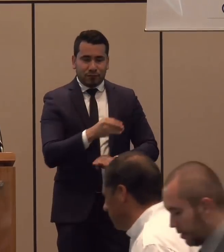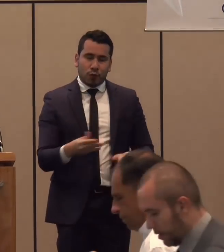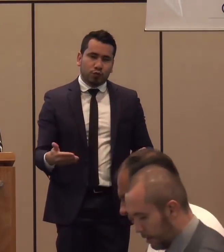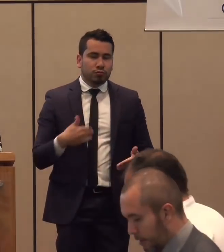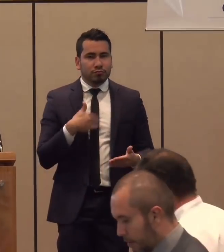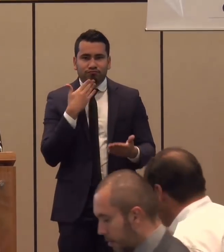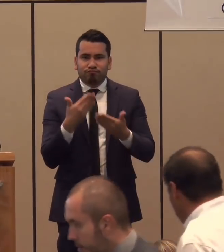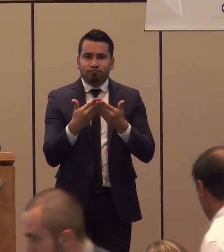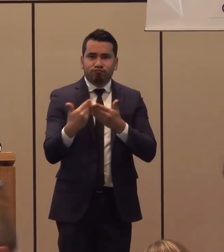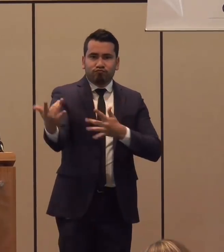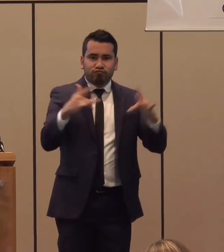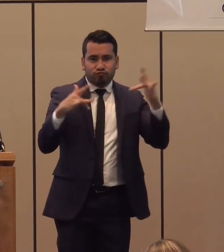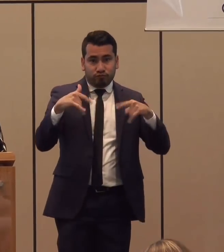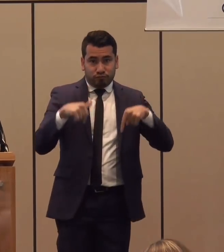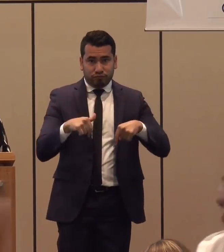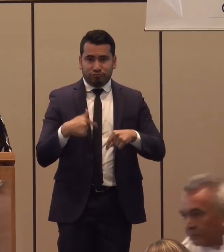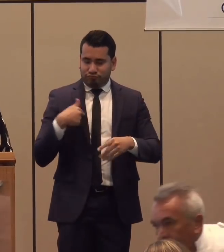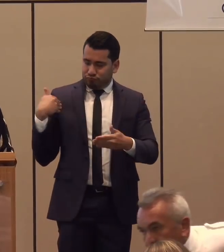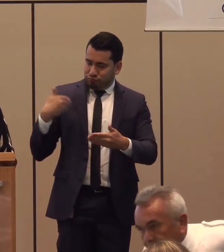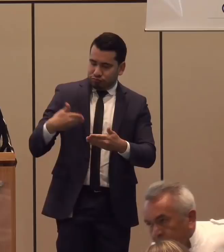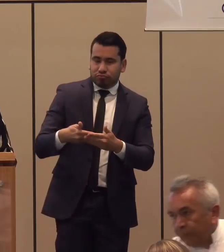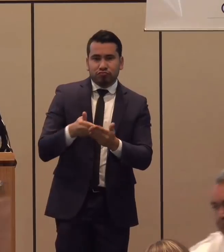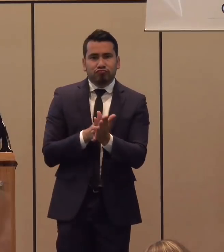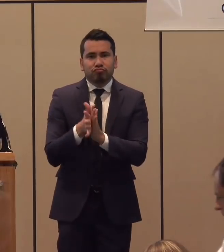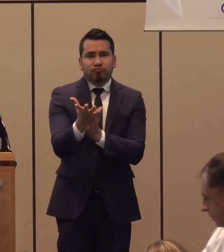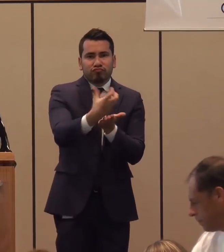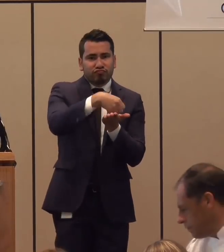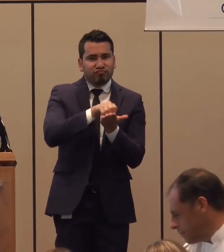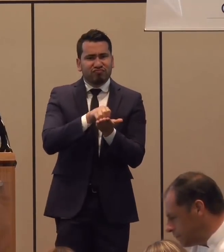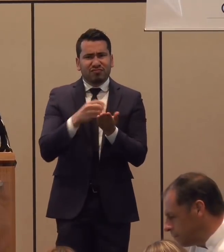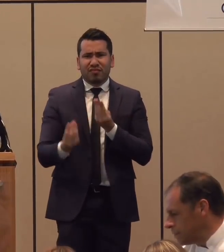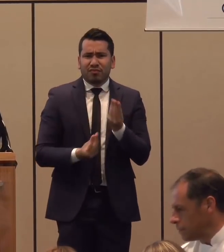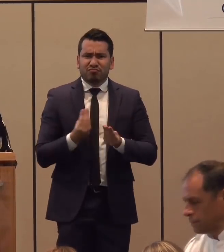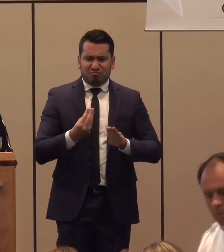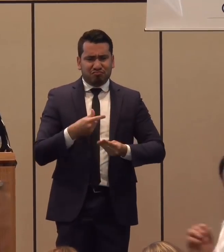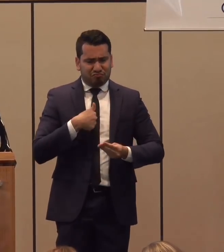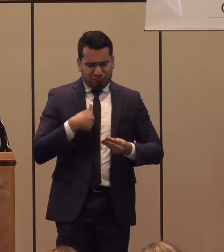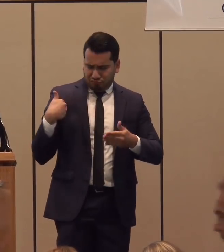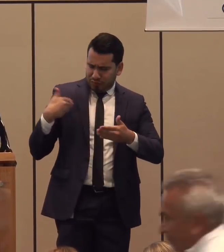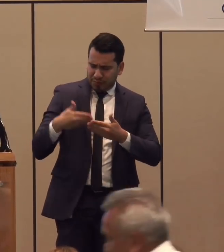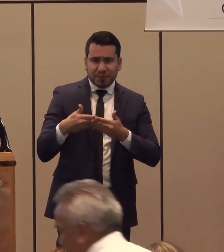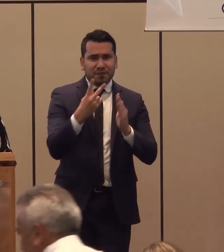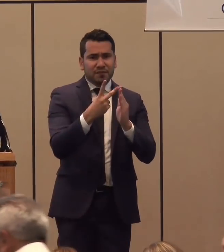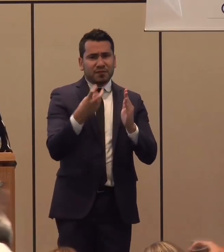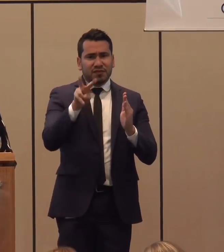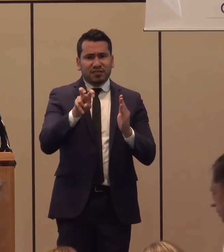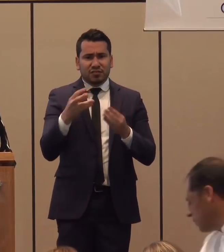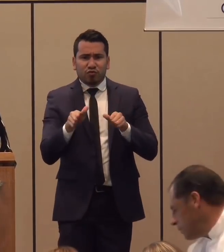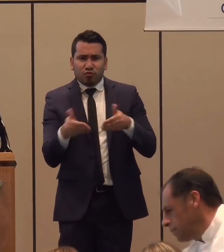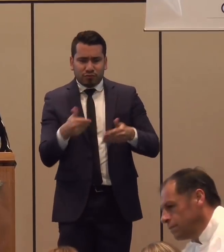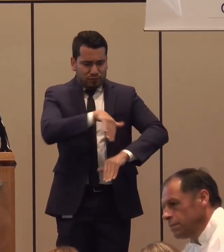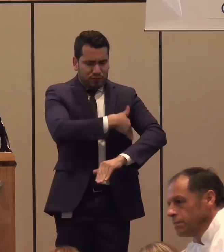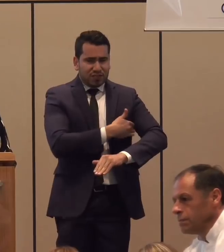por acompañarnos a esta rendición de cuentas sobre lo que hemos hecho en este año en el ministerio de